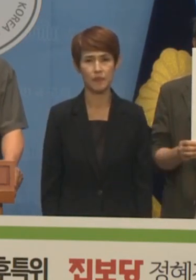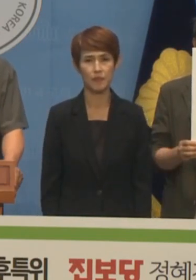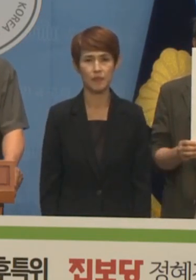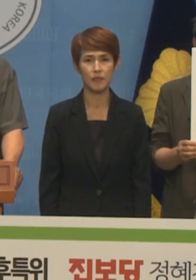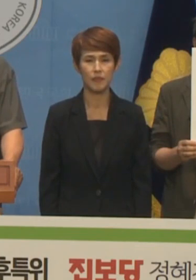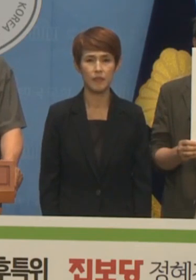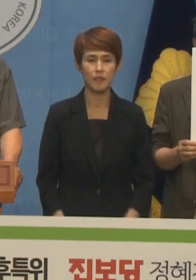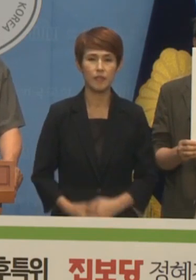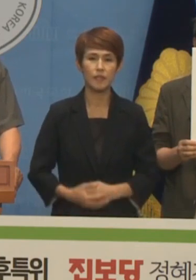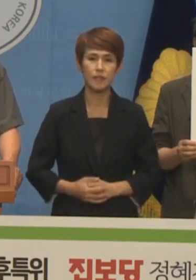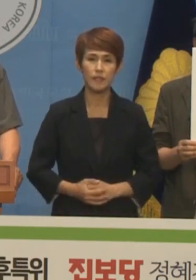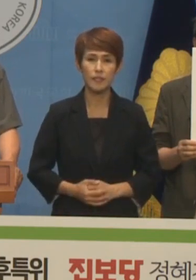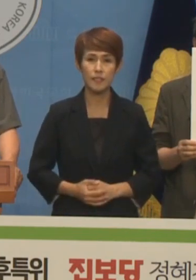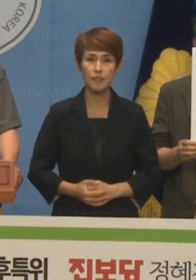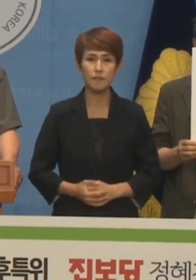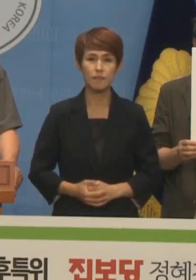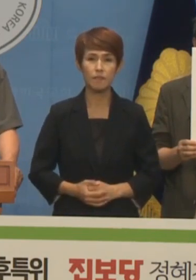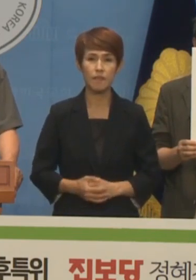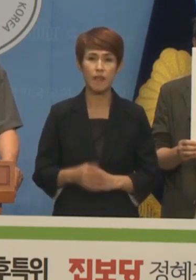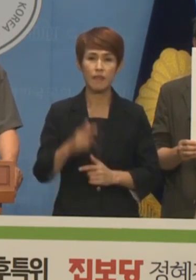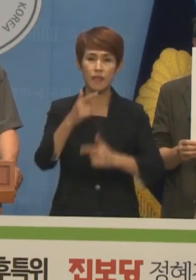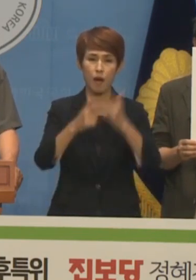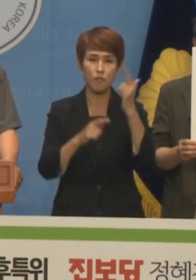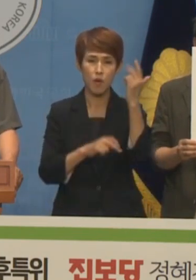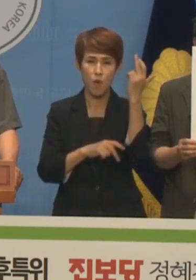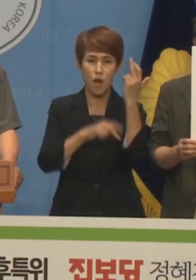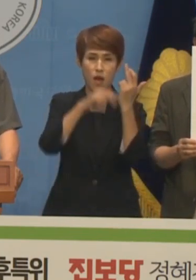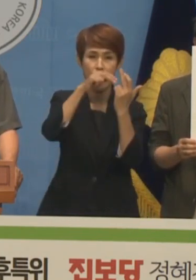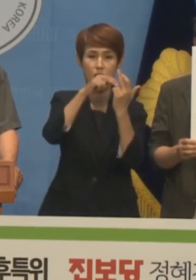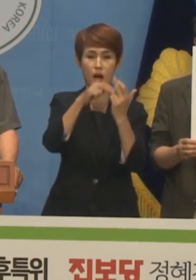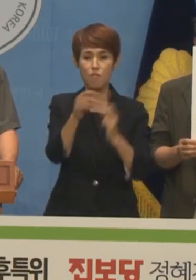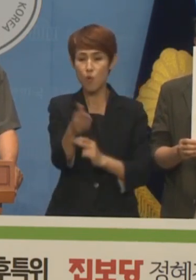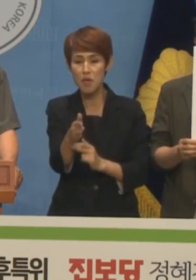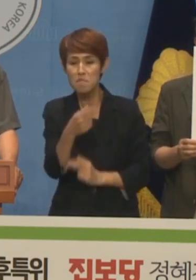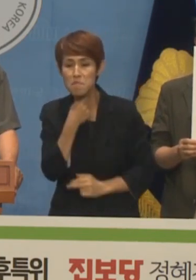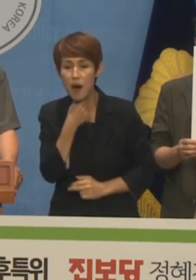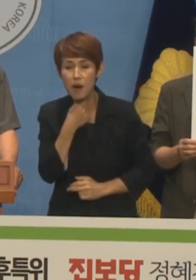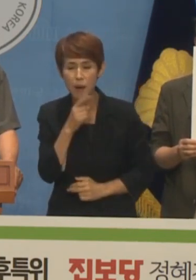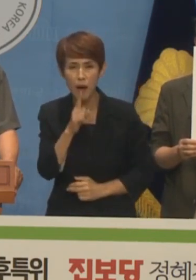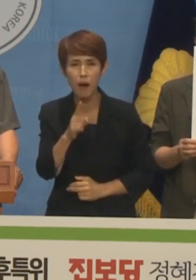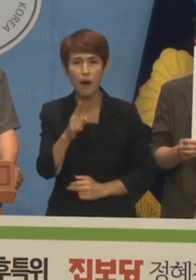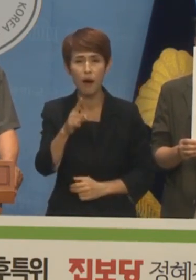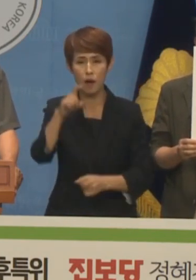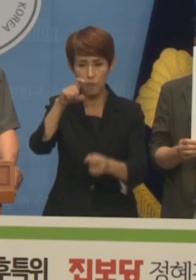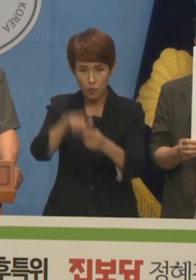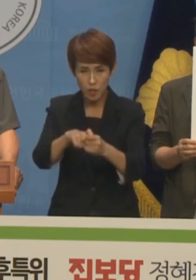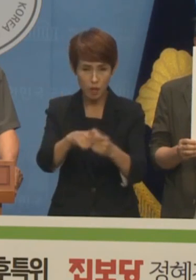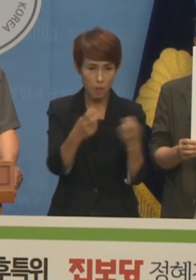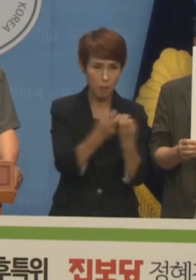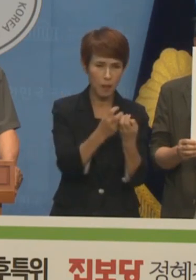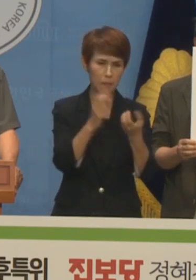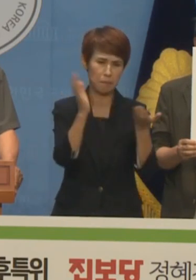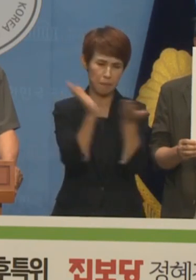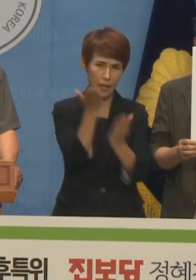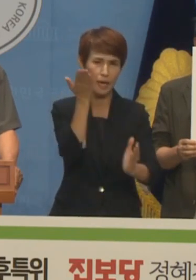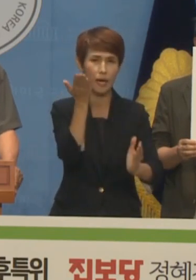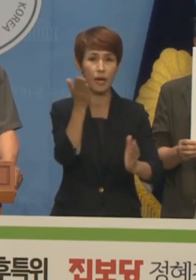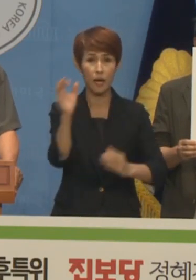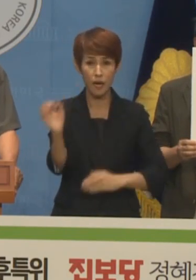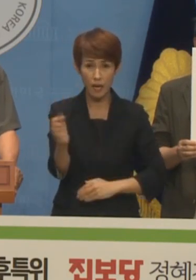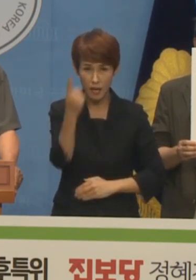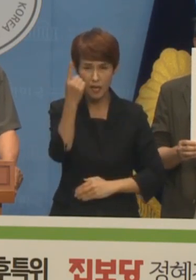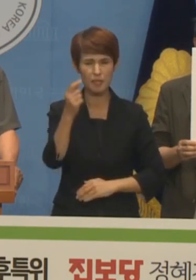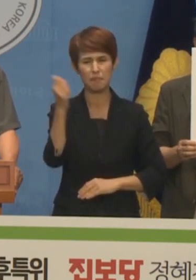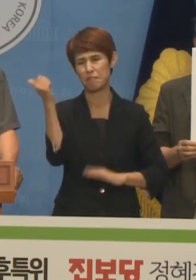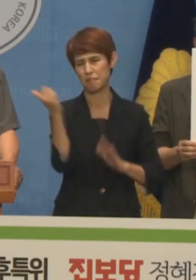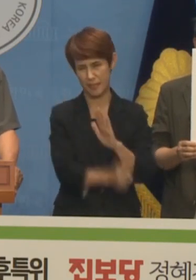연목구어라는 말이 있습니다. 나무에 올라 물고기를 구한다는 뜻입니다. 목적과 수단이 일치하지 않아 성공이 불가능하거나